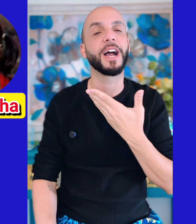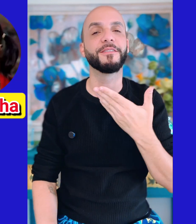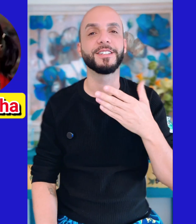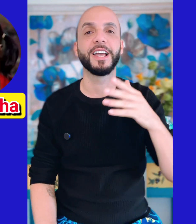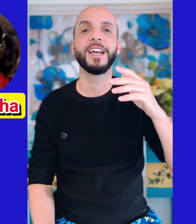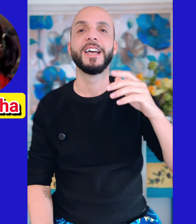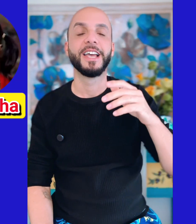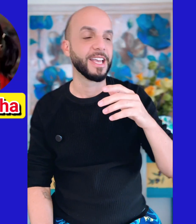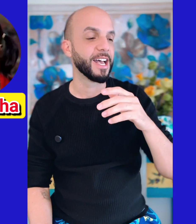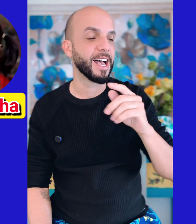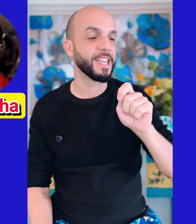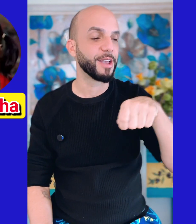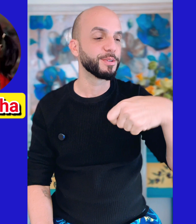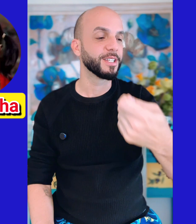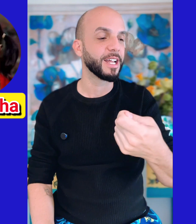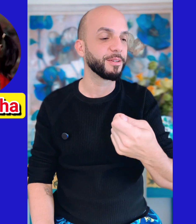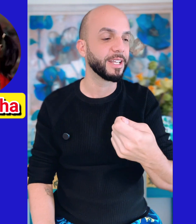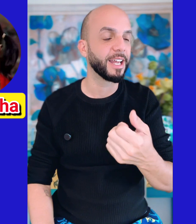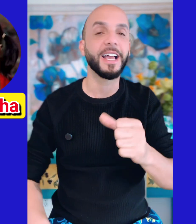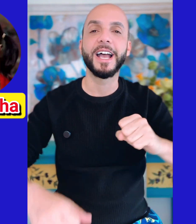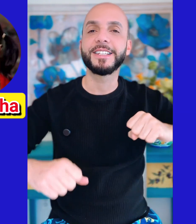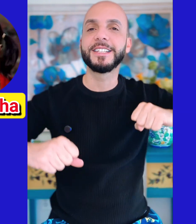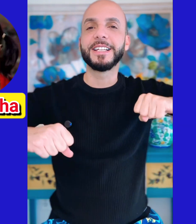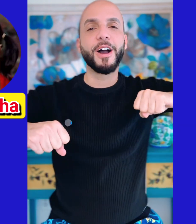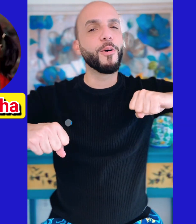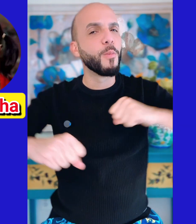Chaves, né? E aí o sinal dela é assim, né? Ó.